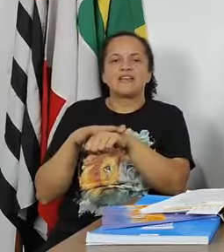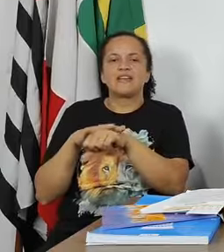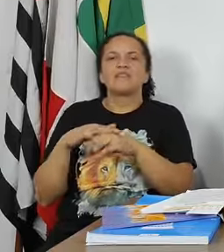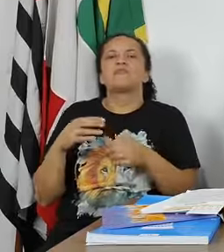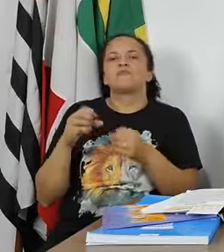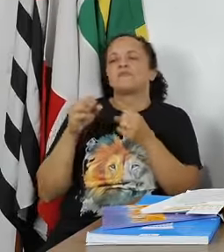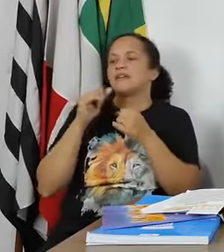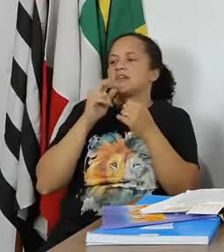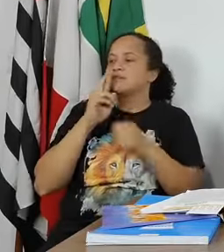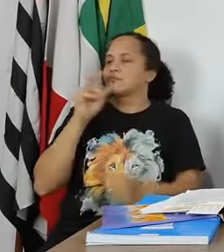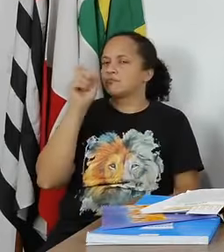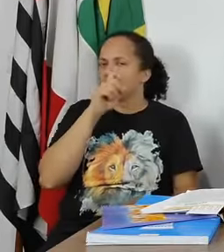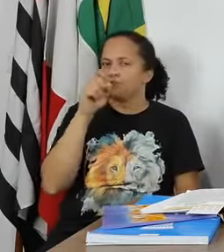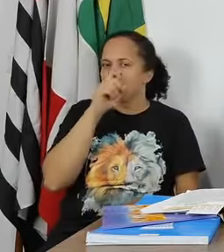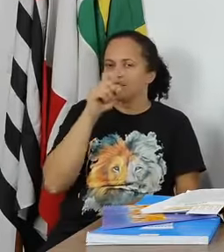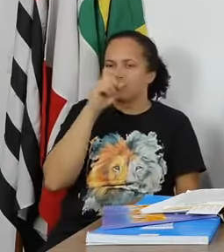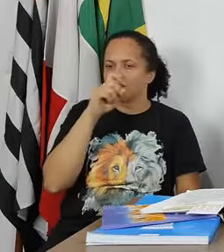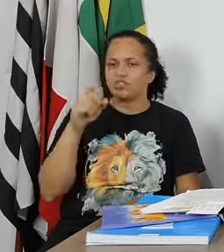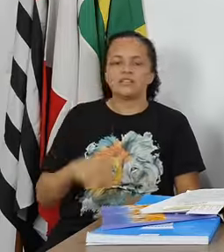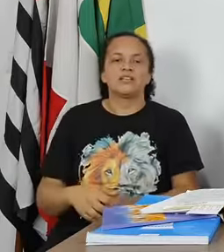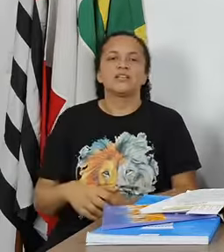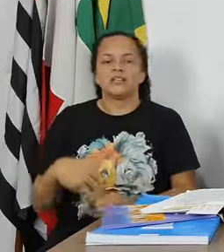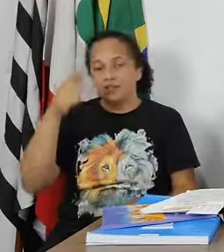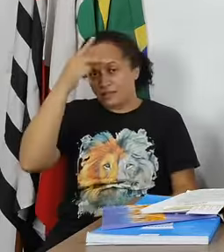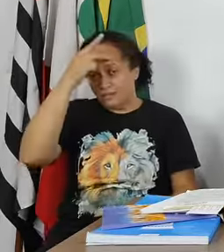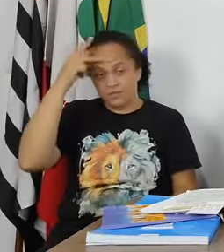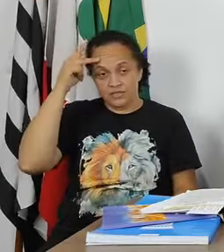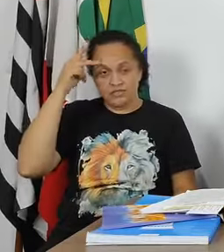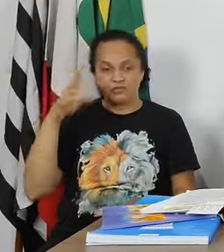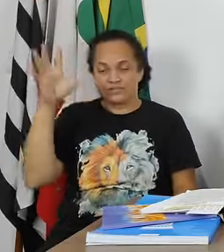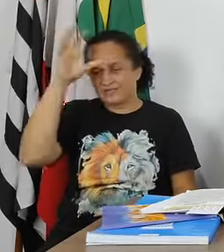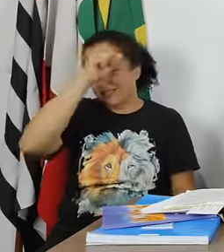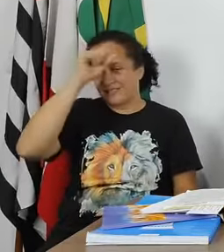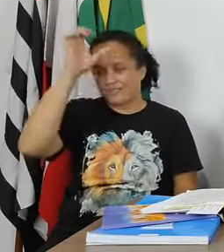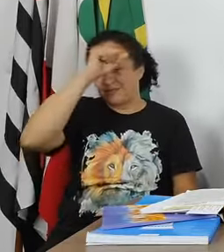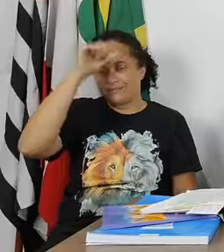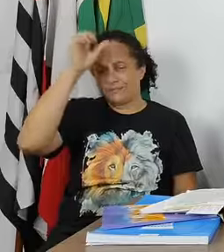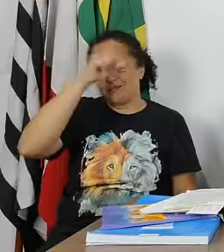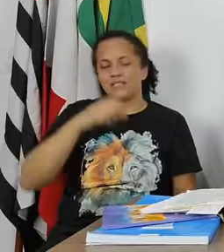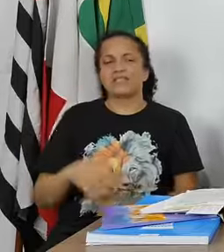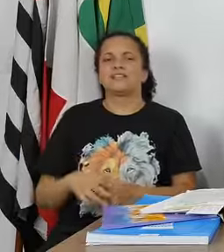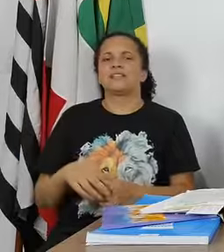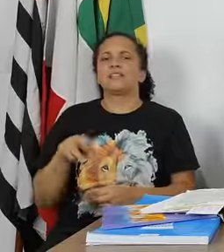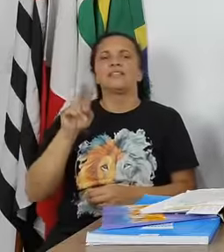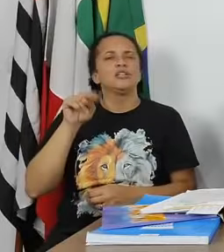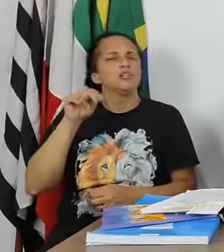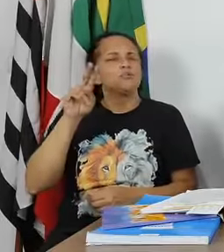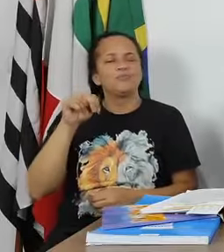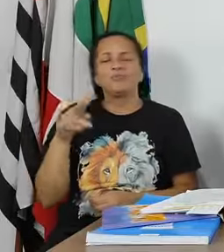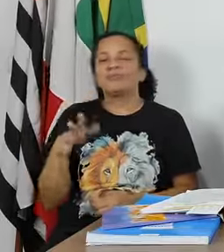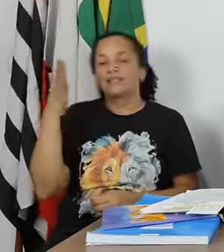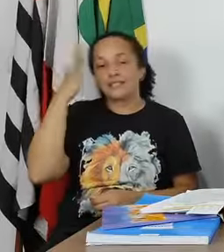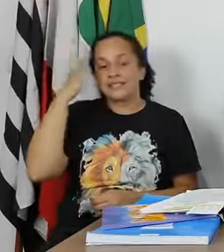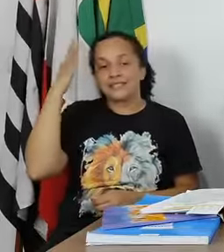pecados, conduzidas de várias paixões, que aprendem sempre e jamais podem chegar ao conhecimento da